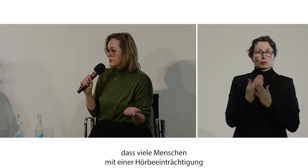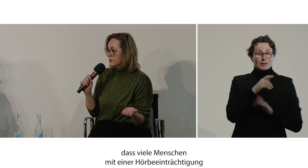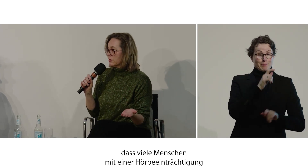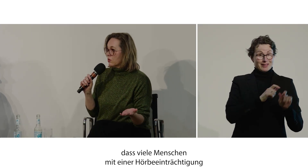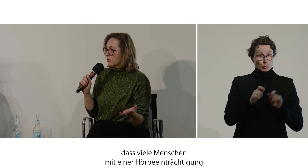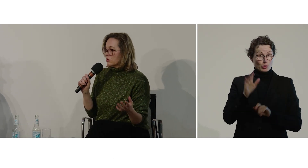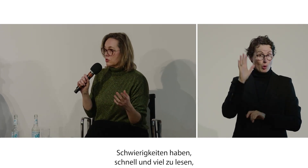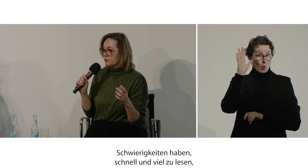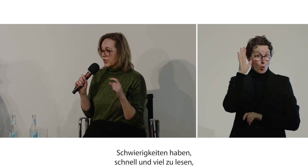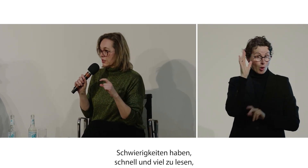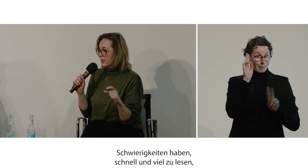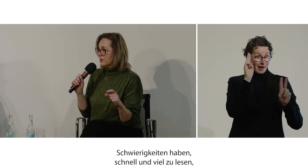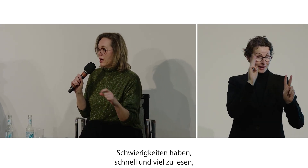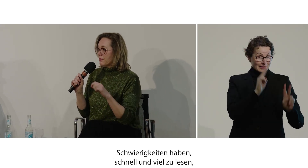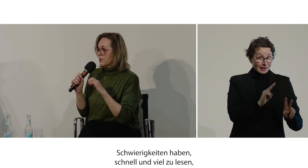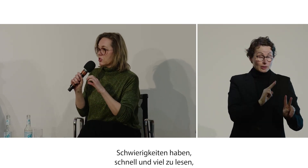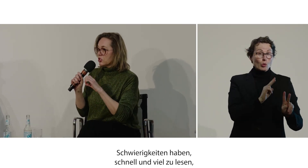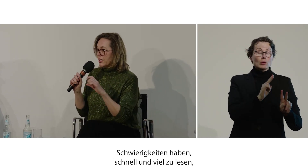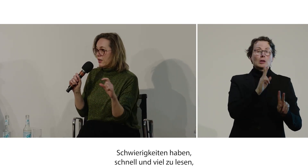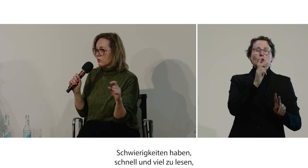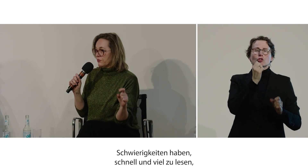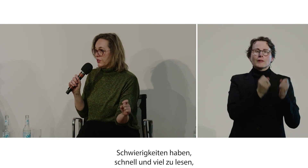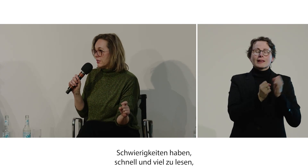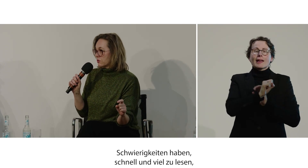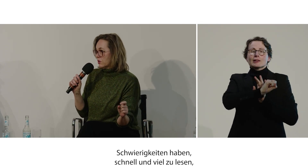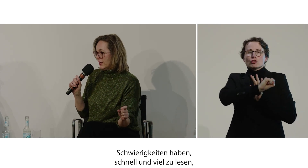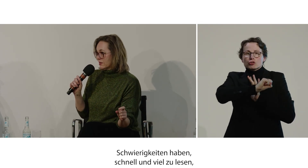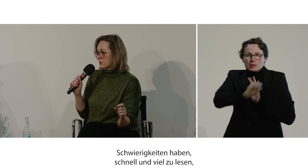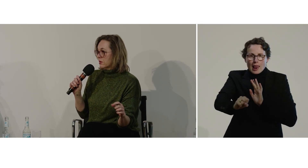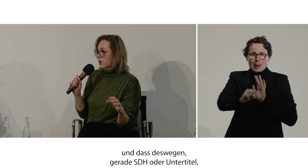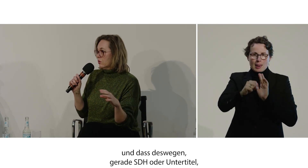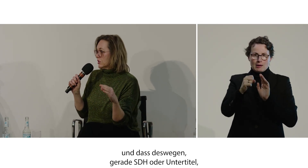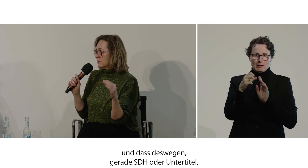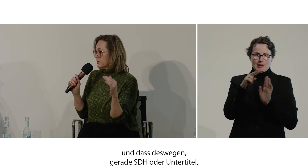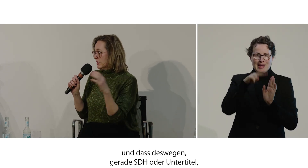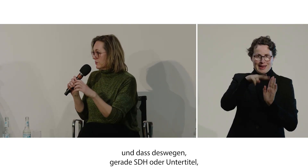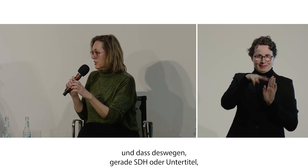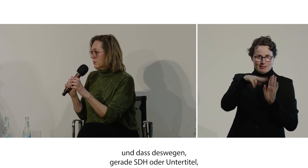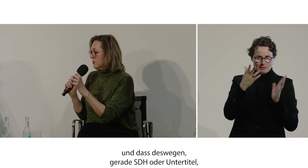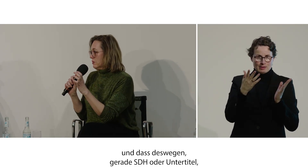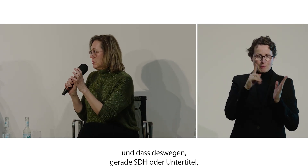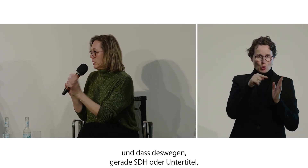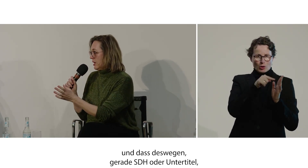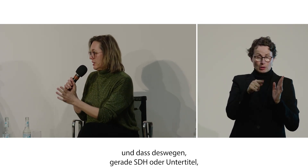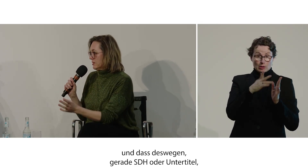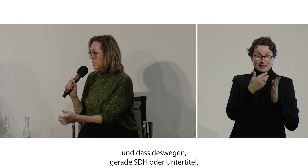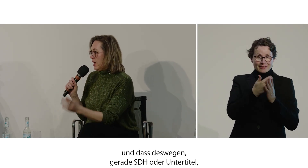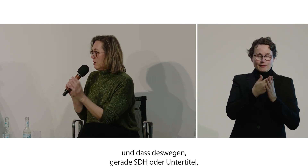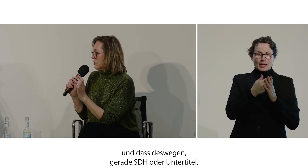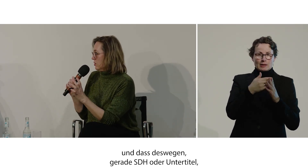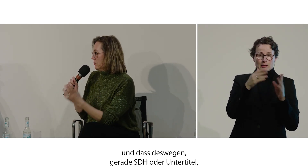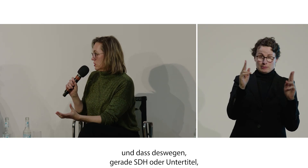Hörbeeinträchtigung Schwierigkeiten haben, schnell und viel zu lesen. dass deswegen gerade